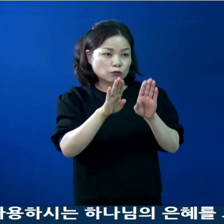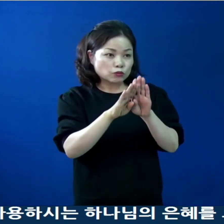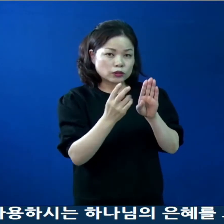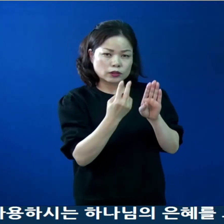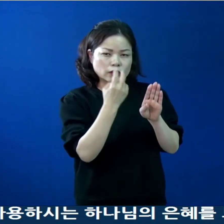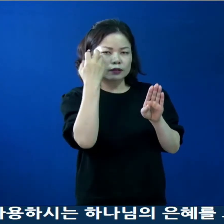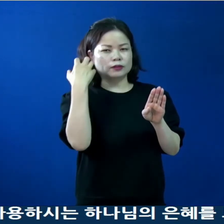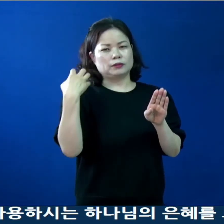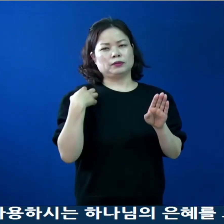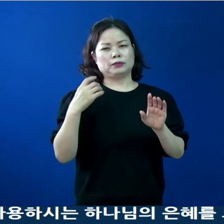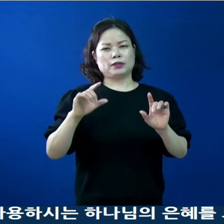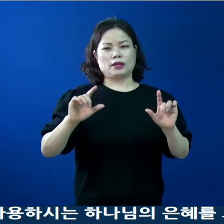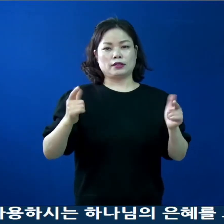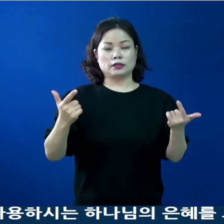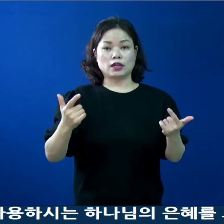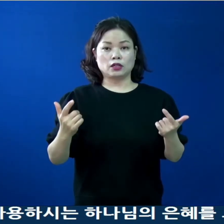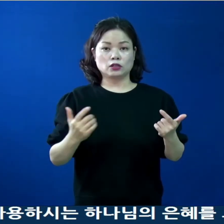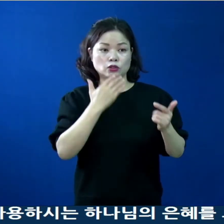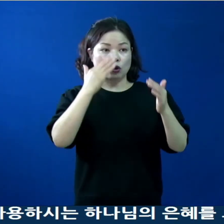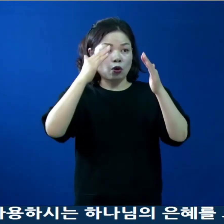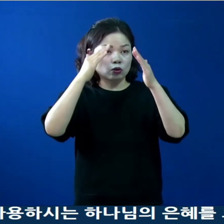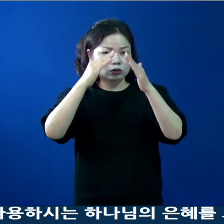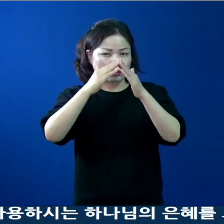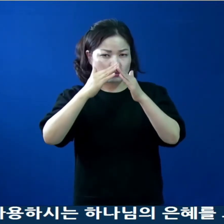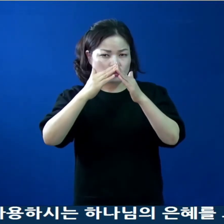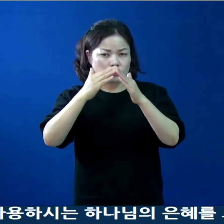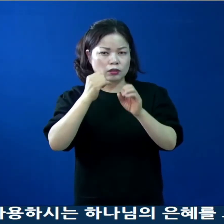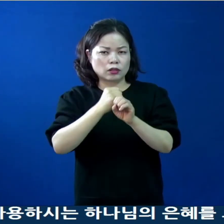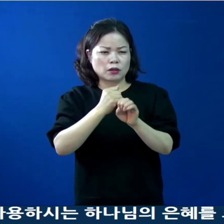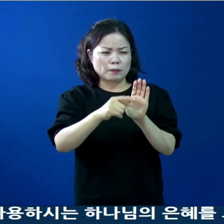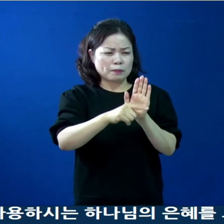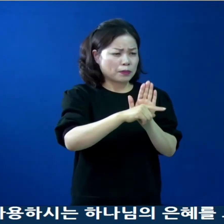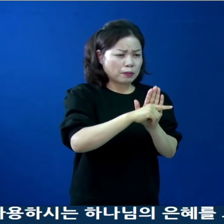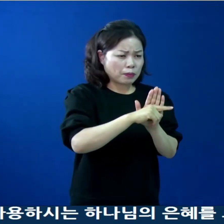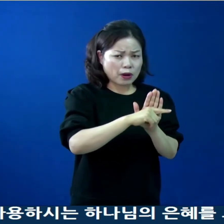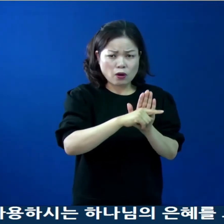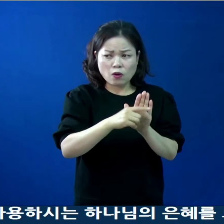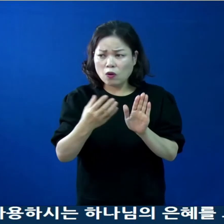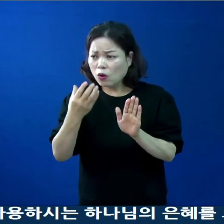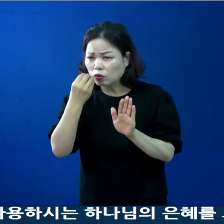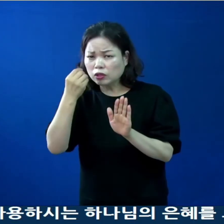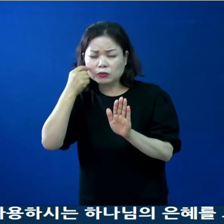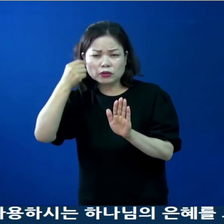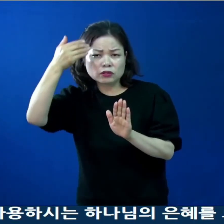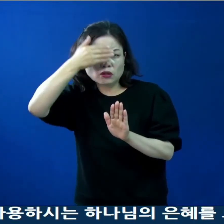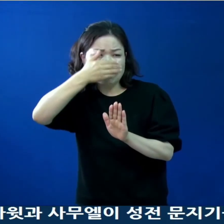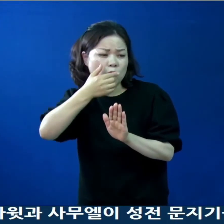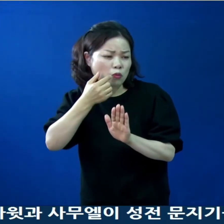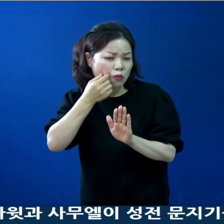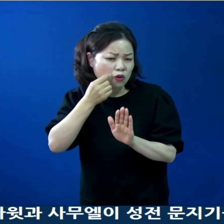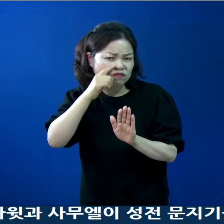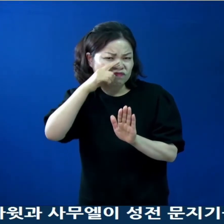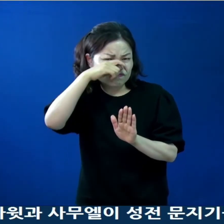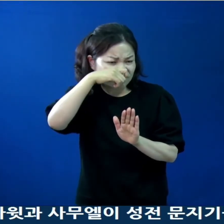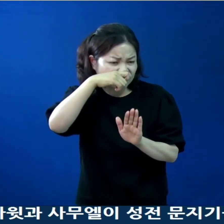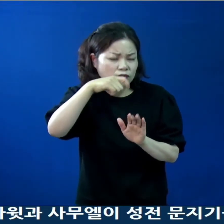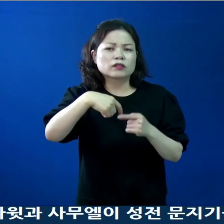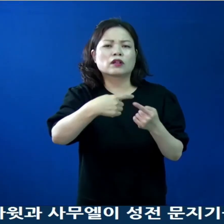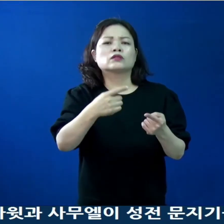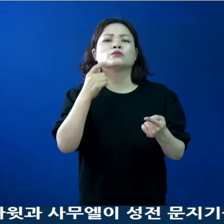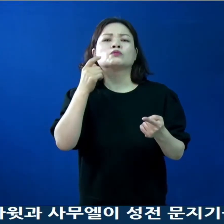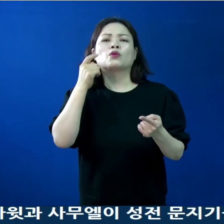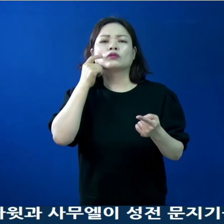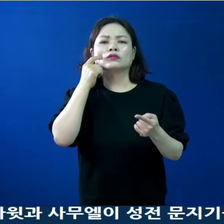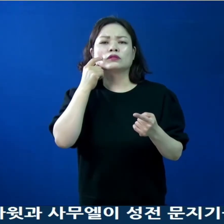사명이 아니었습니다. 성소에 부적절하게 거룩하지 못하고 정결하지 못한 것들이 들어가지